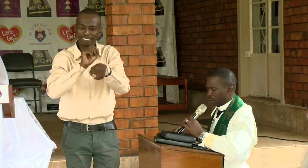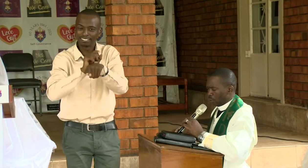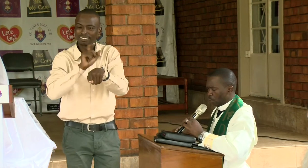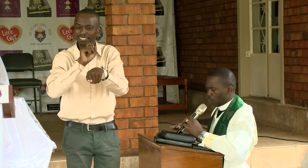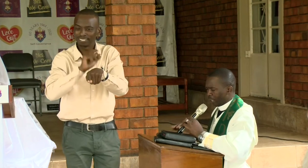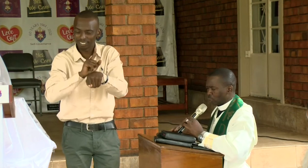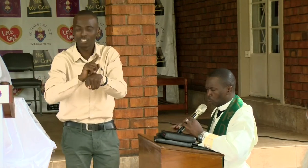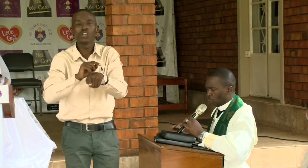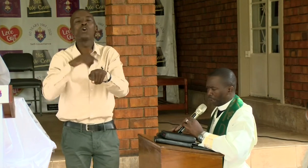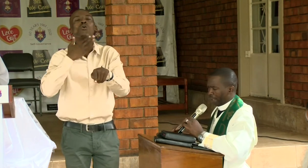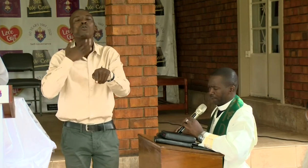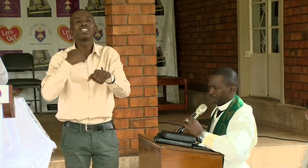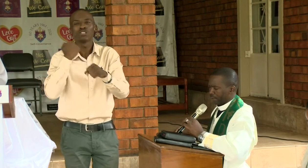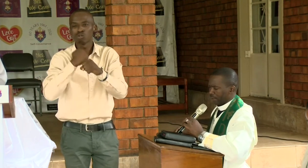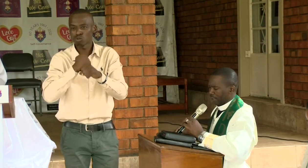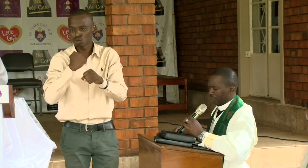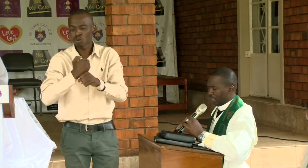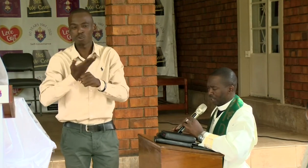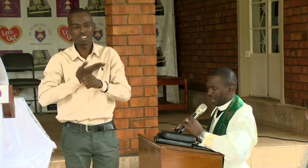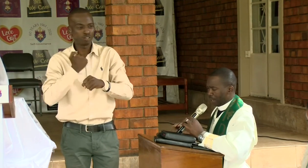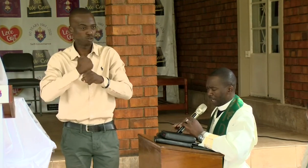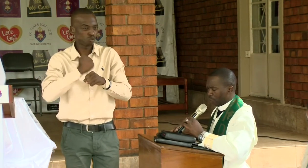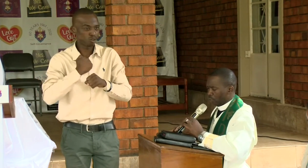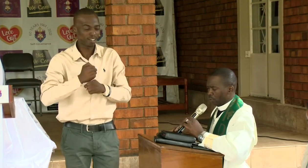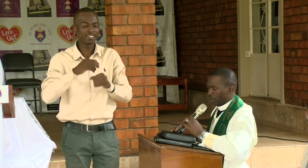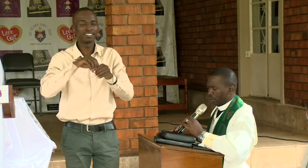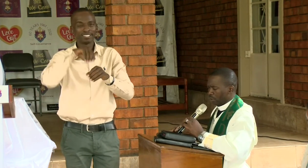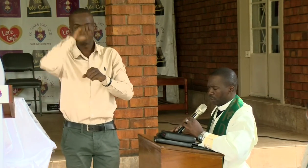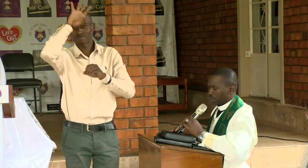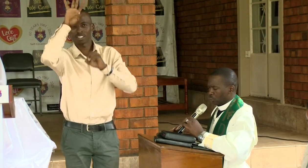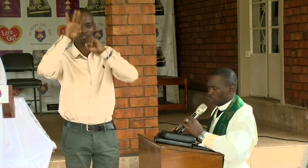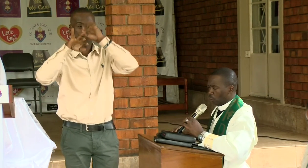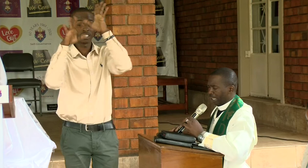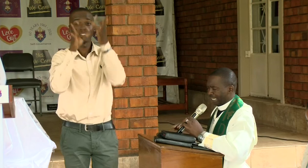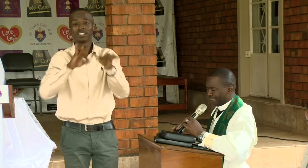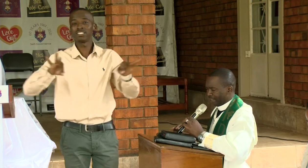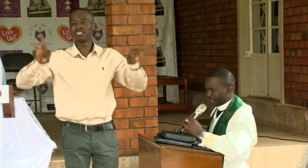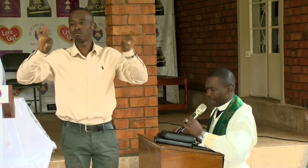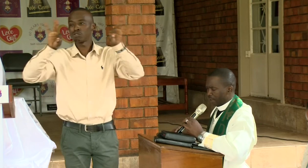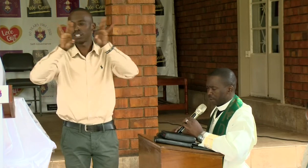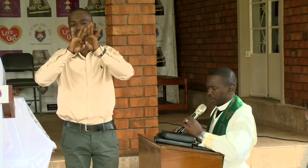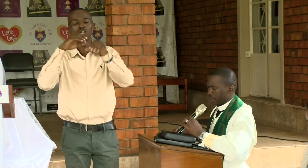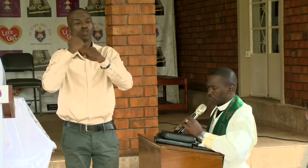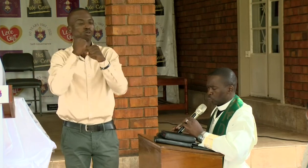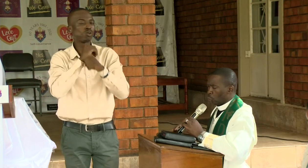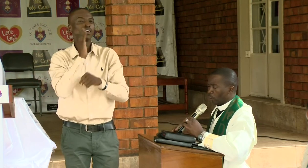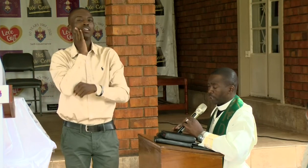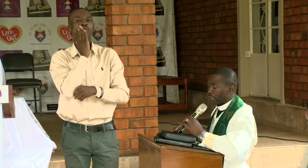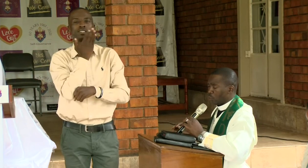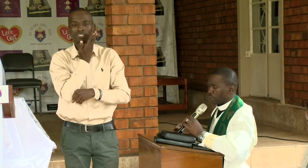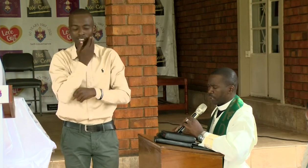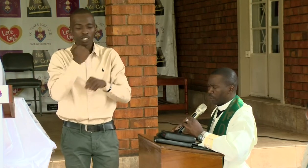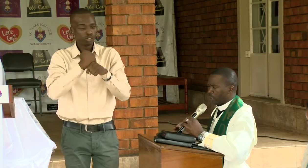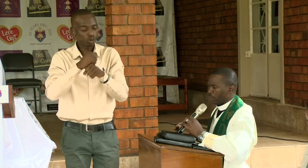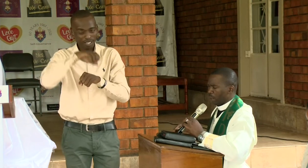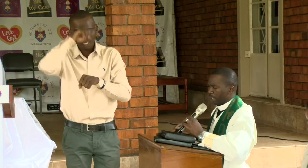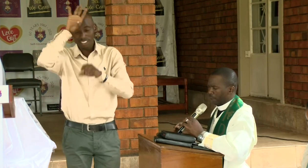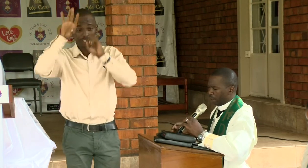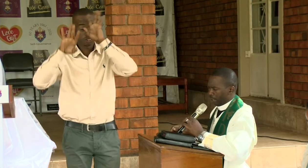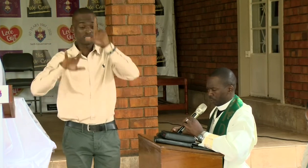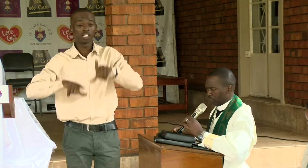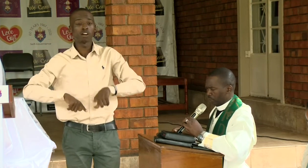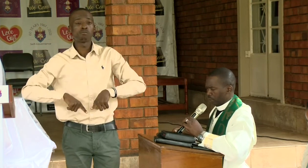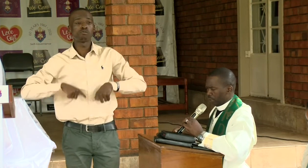kasekendi olina ky'okola eky'ekyamagero ky'okola eky'ekisa ky'okola ekyewuunyisa mu bulamu